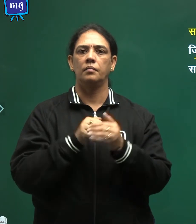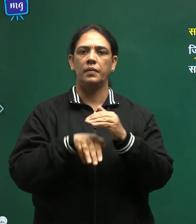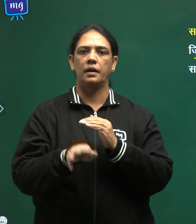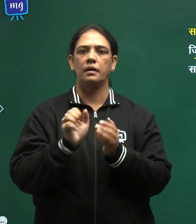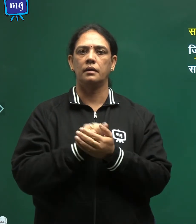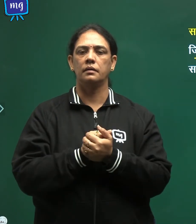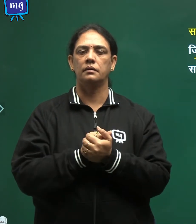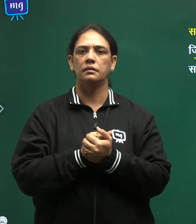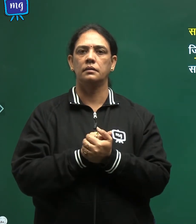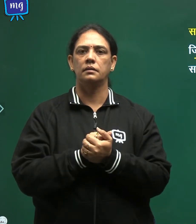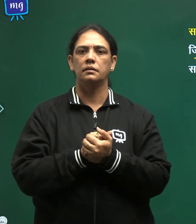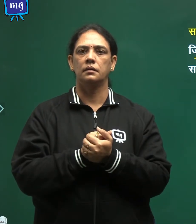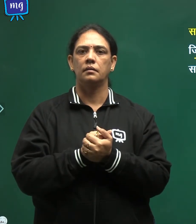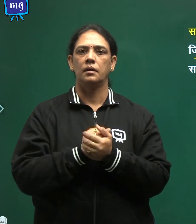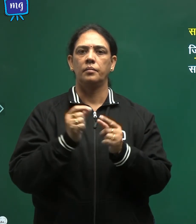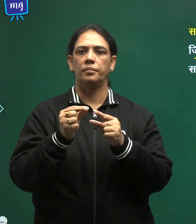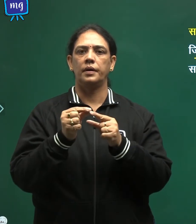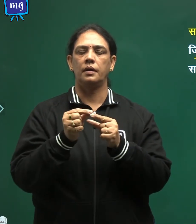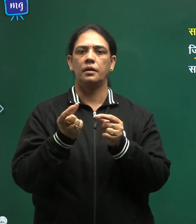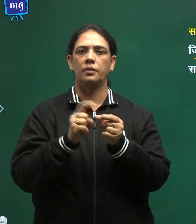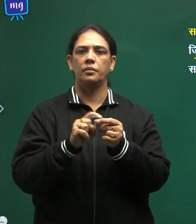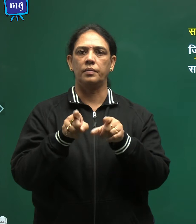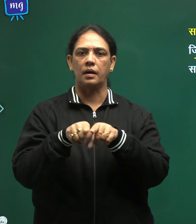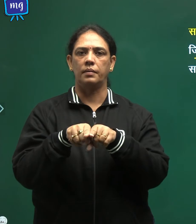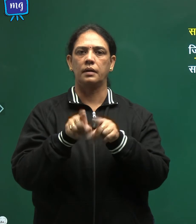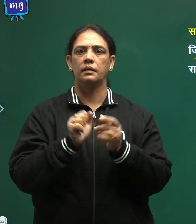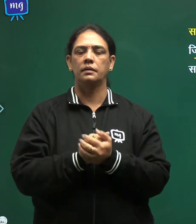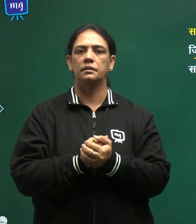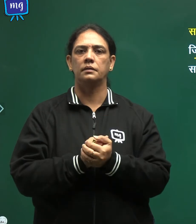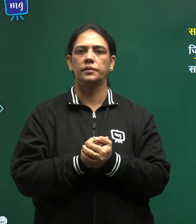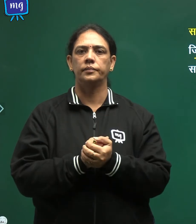में PQ बराबर